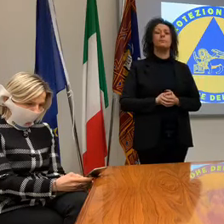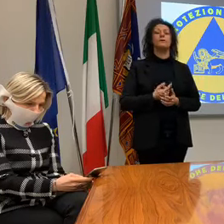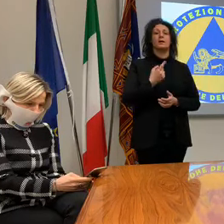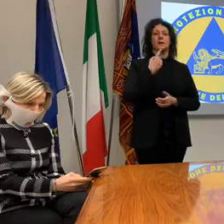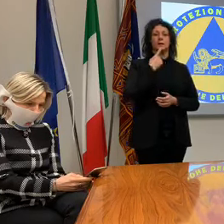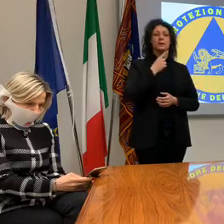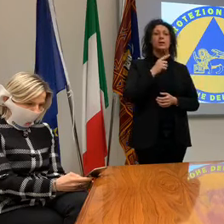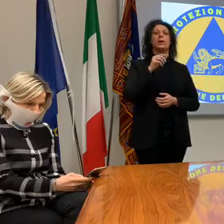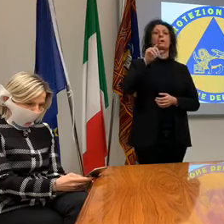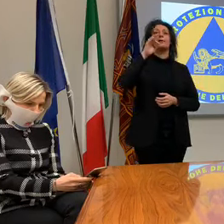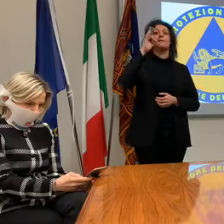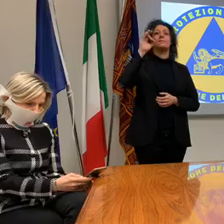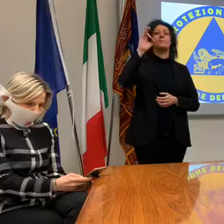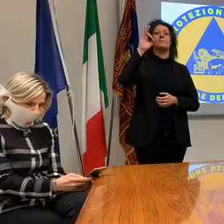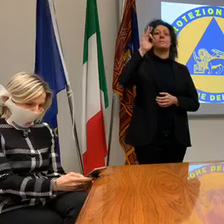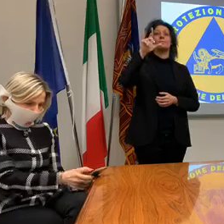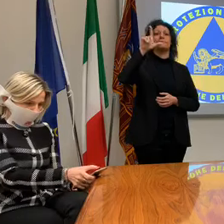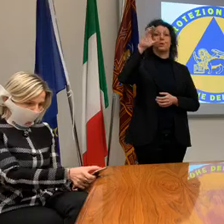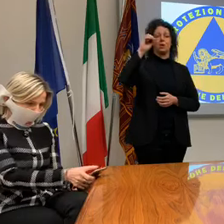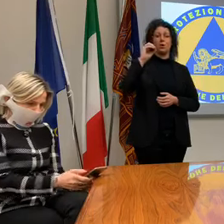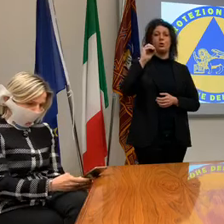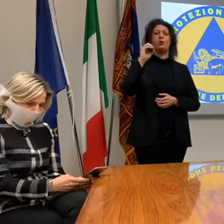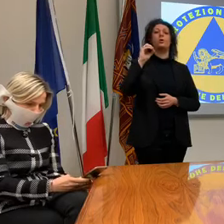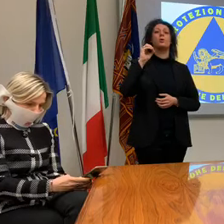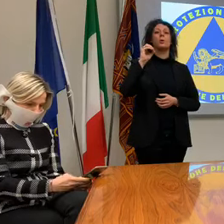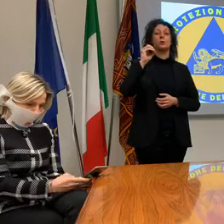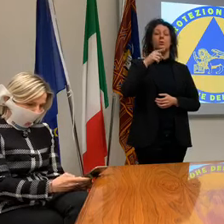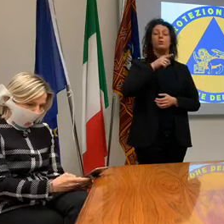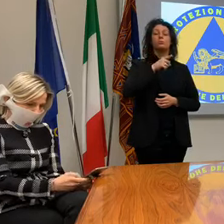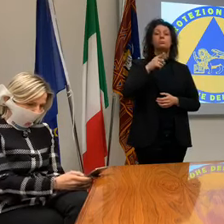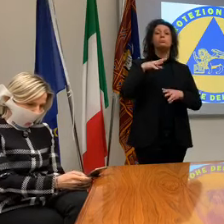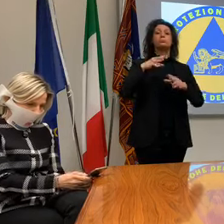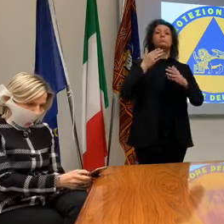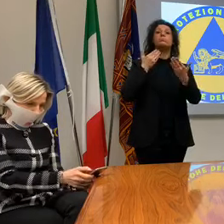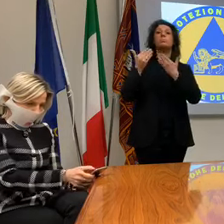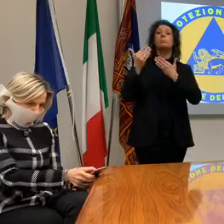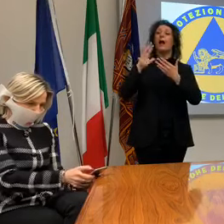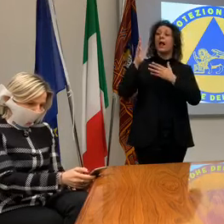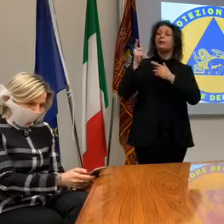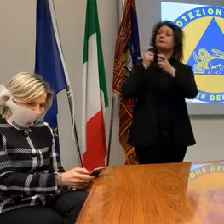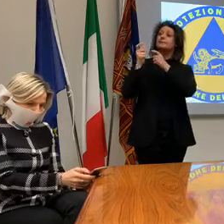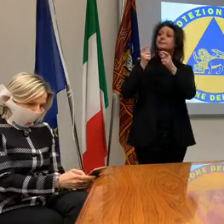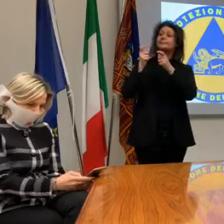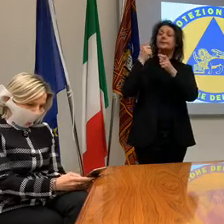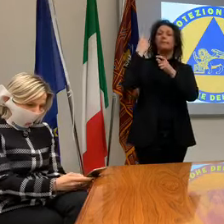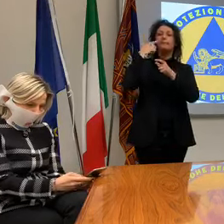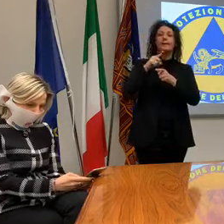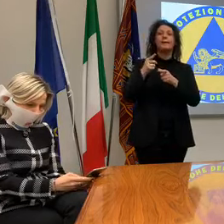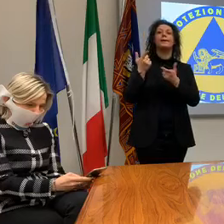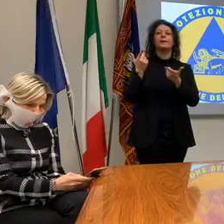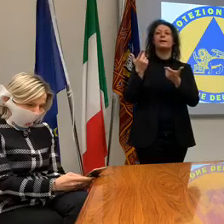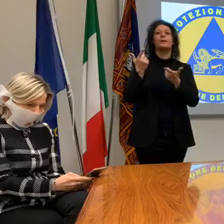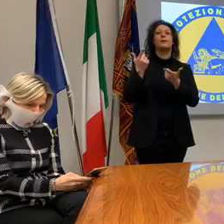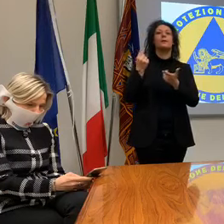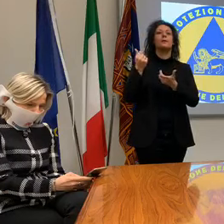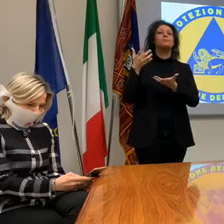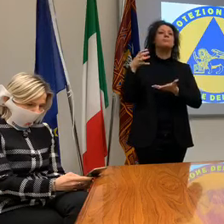da fare anche con altri interlocutori pubblici per la provvista finanziaria, per vedere di